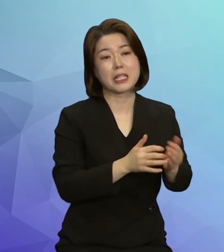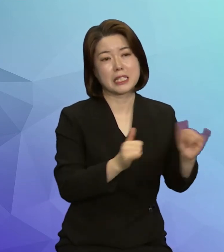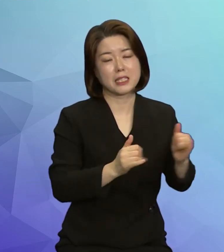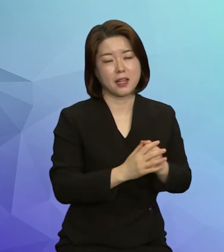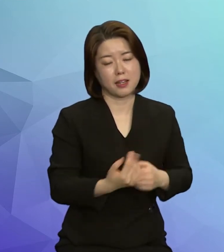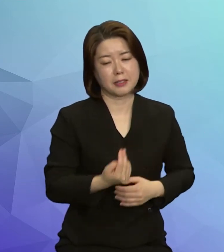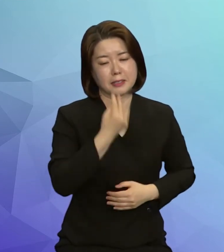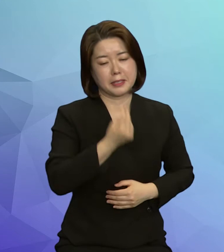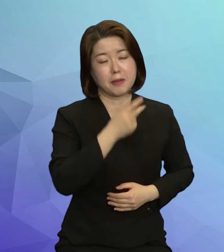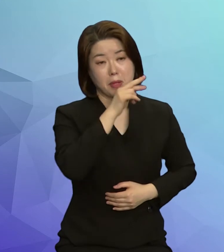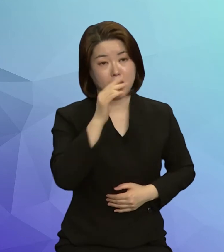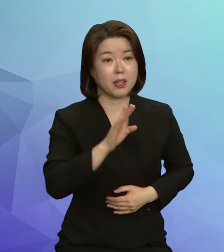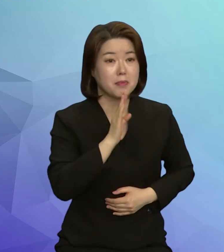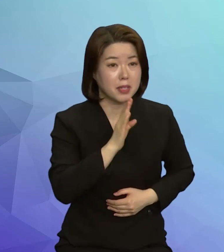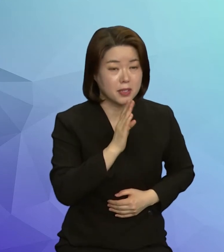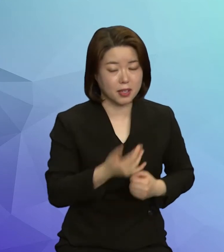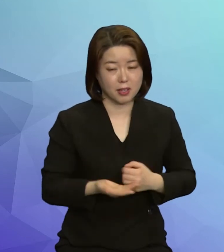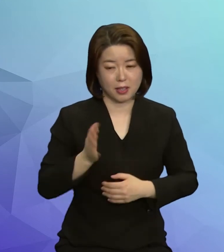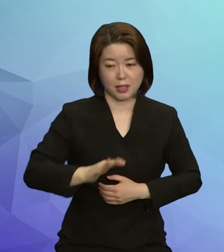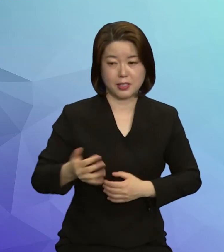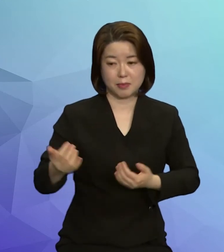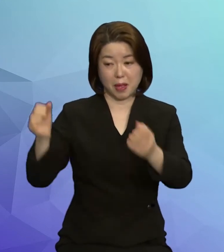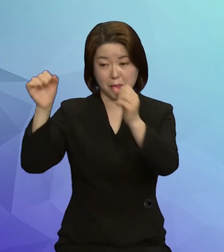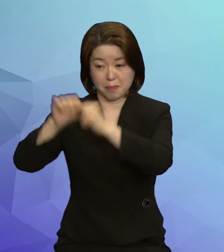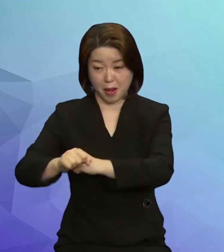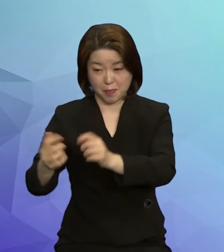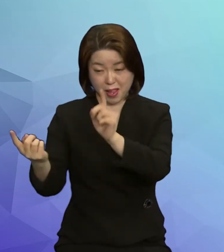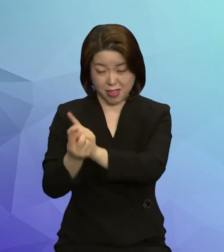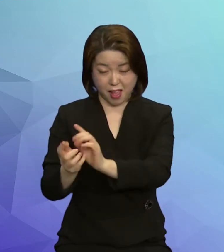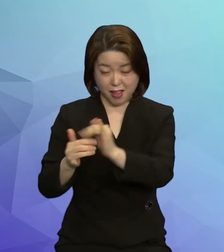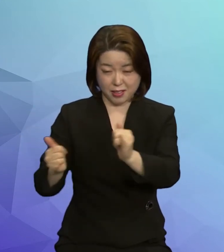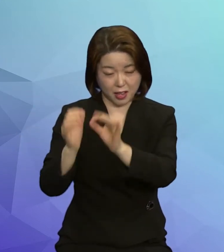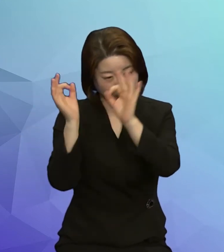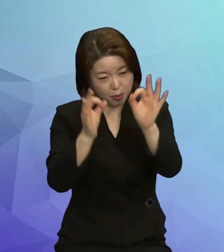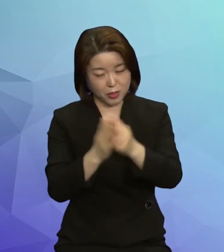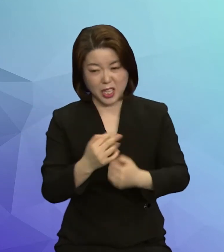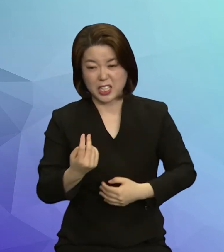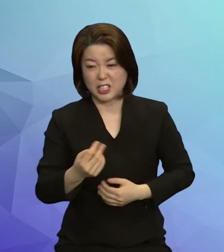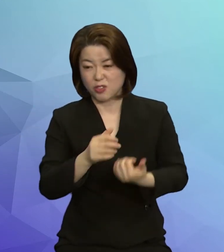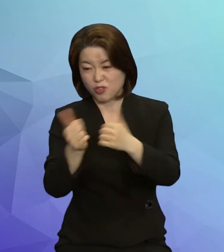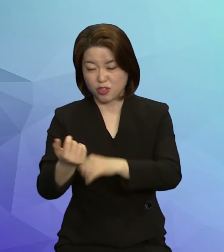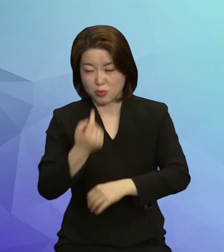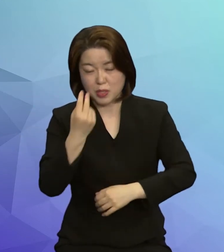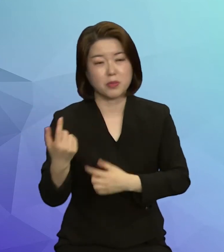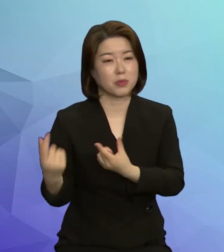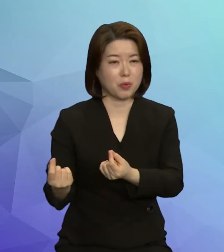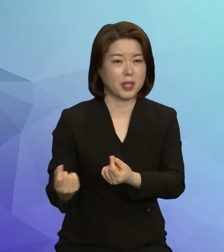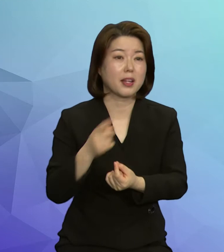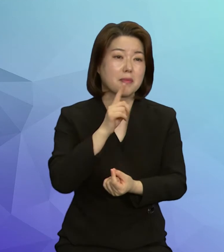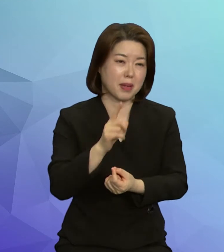구원받은 자에게는 생명의 향기지만 멸망을 당할 자가 보기에는 죽음의 냄새예요.